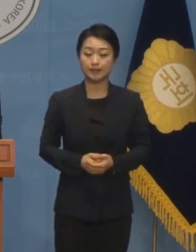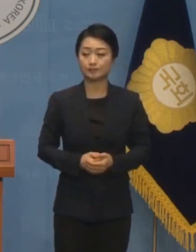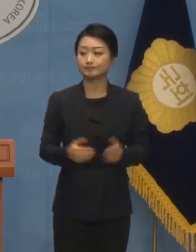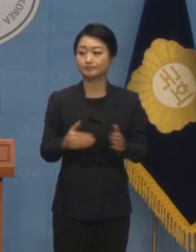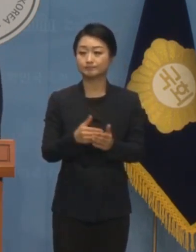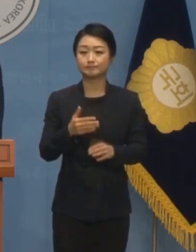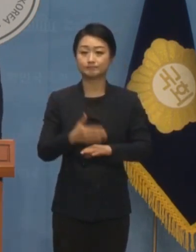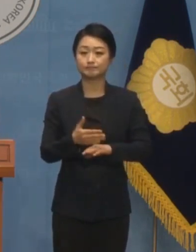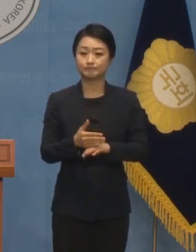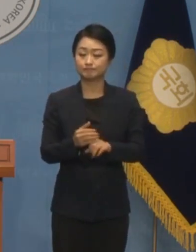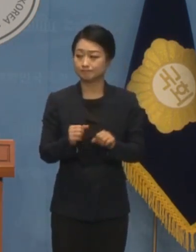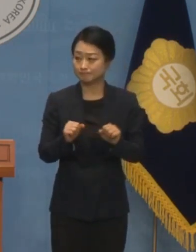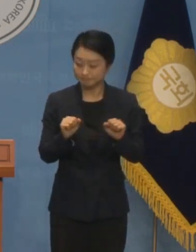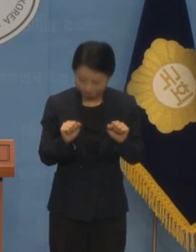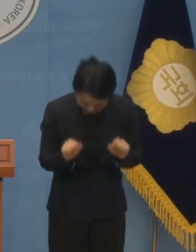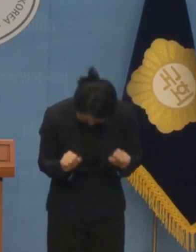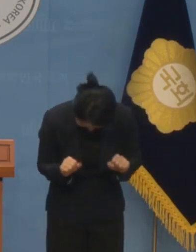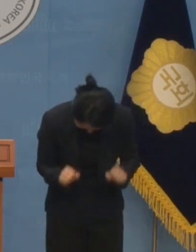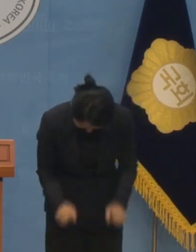이상입니다.